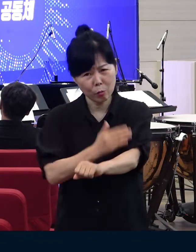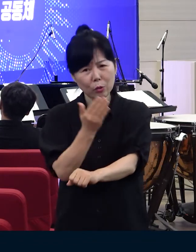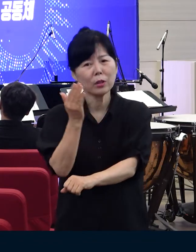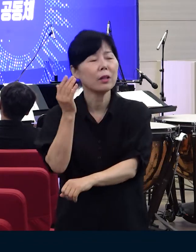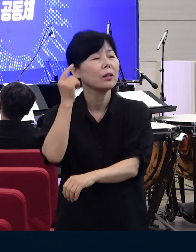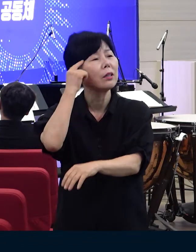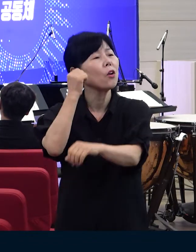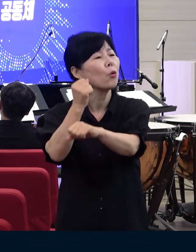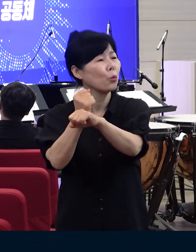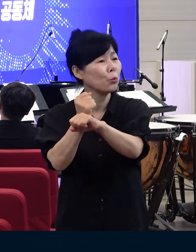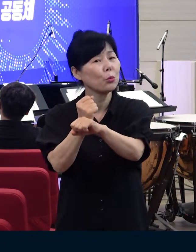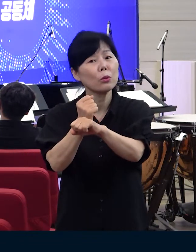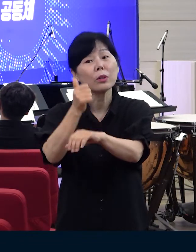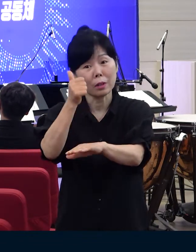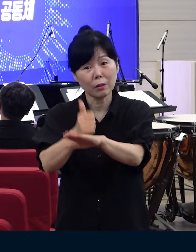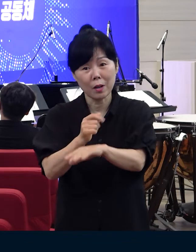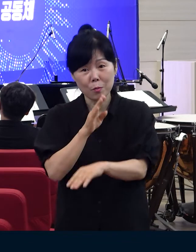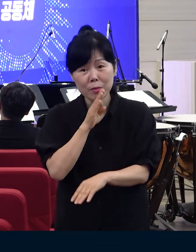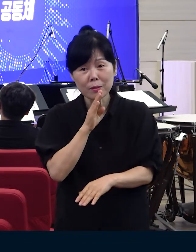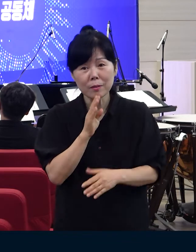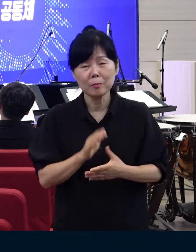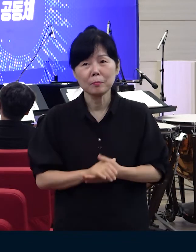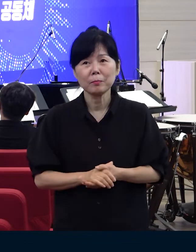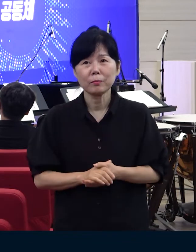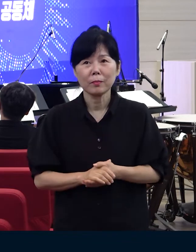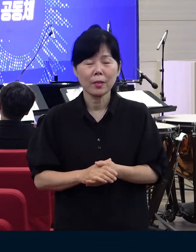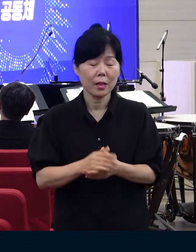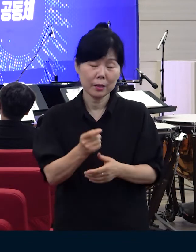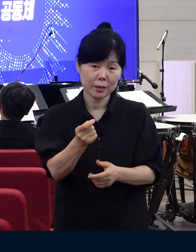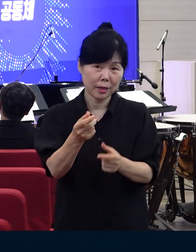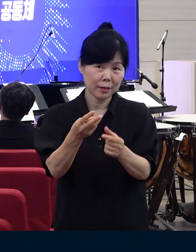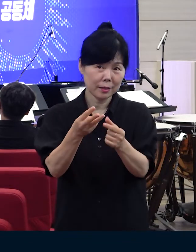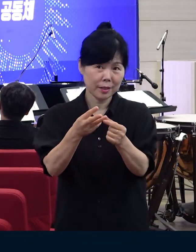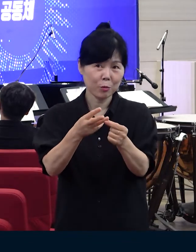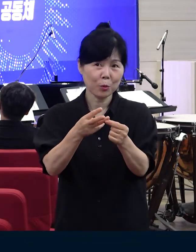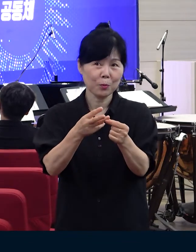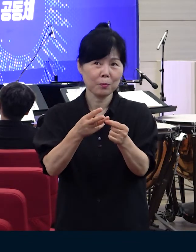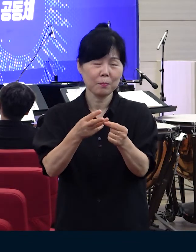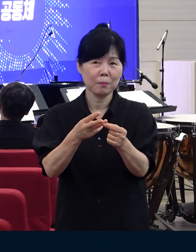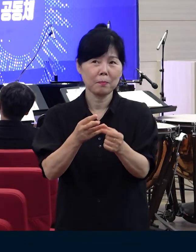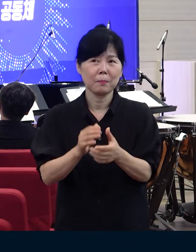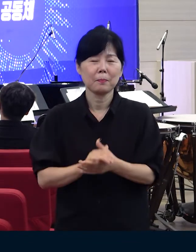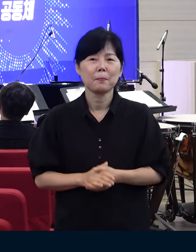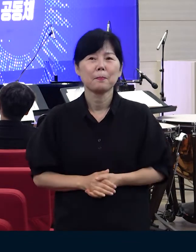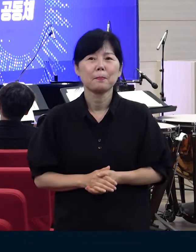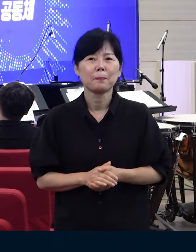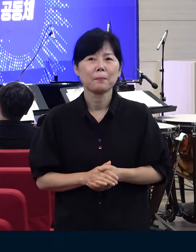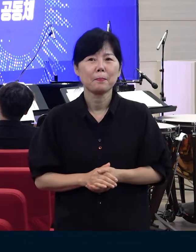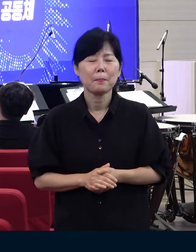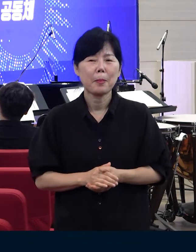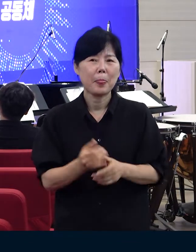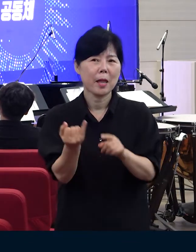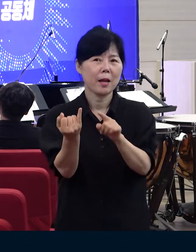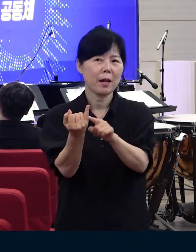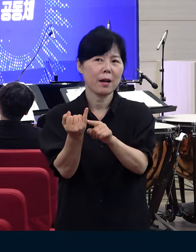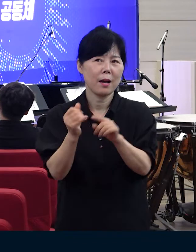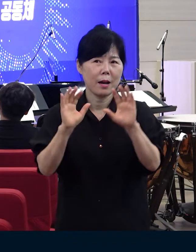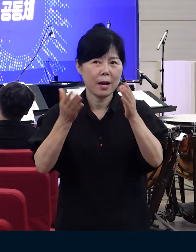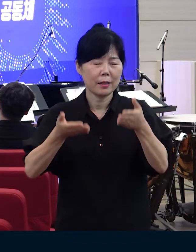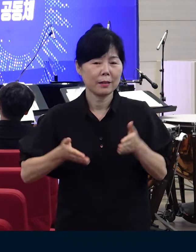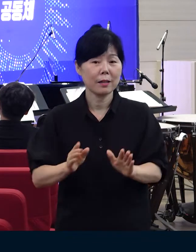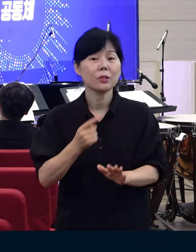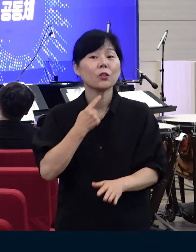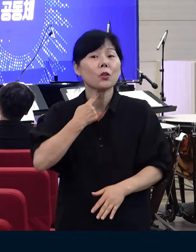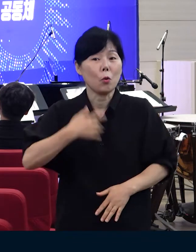해석입니다. 자, 그 다음에 세 번째 또 얘기하는 게 뭐냐, 사례가 아이를 낳은 적이